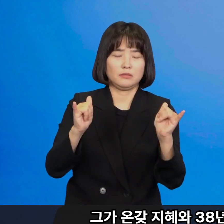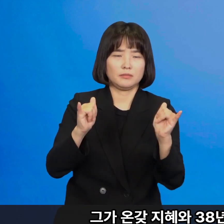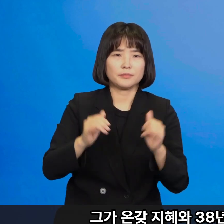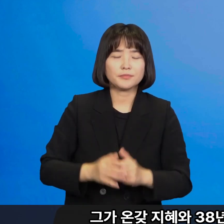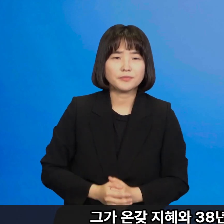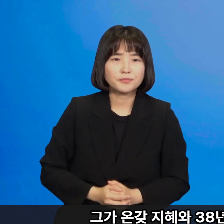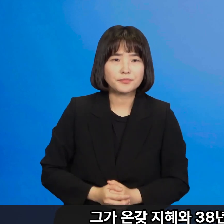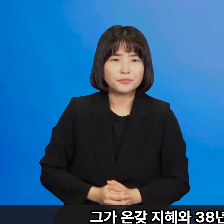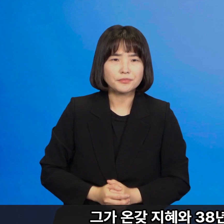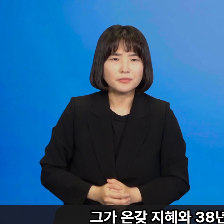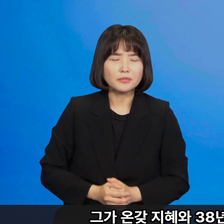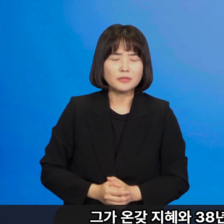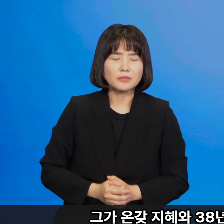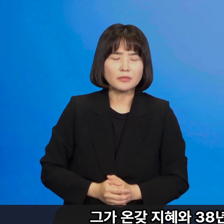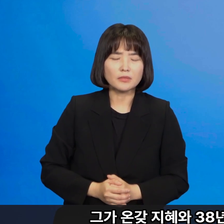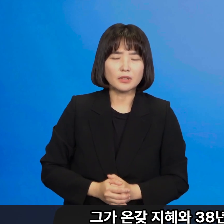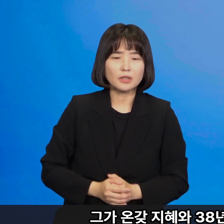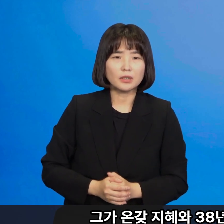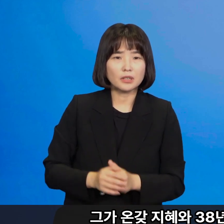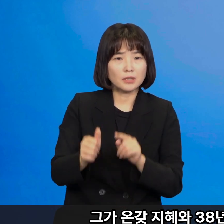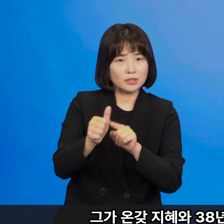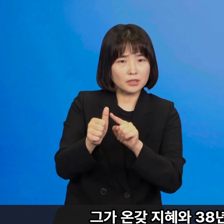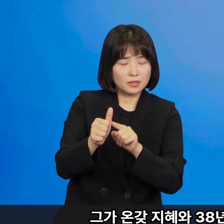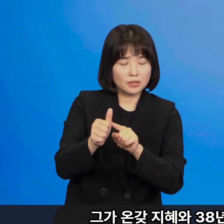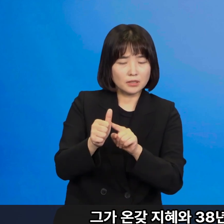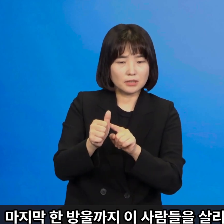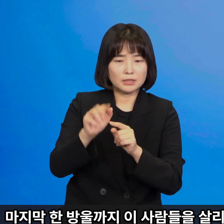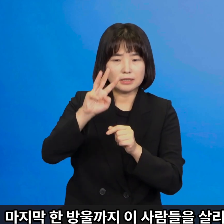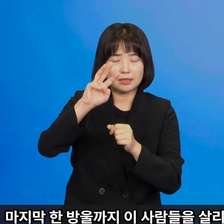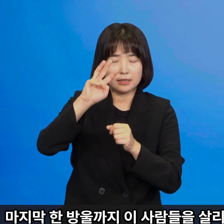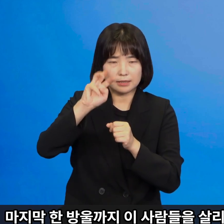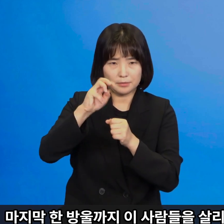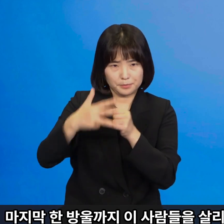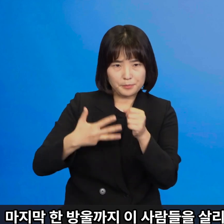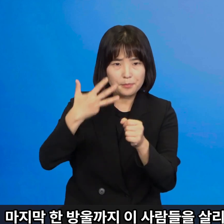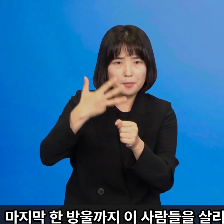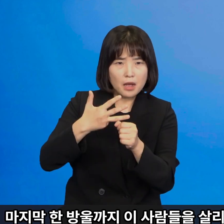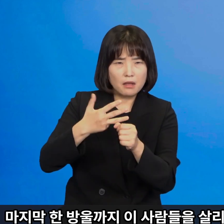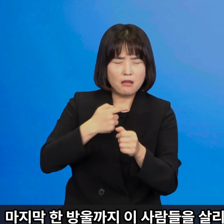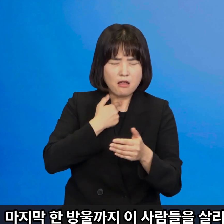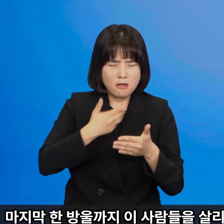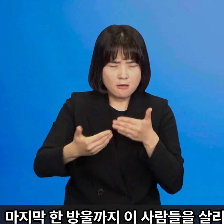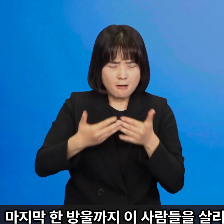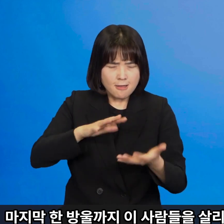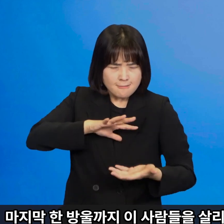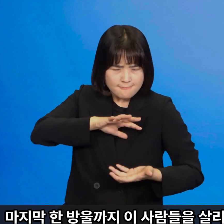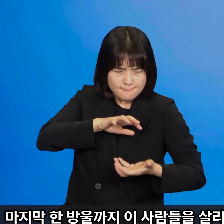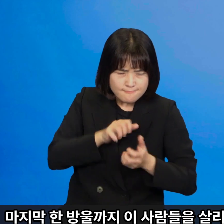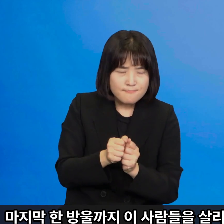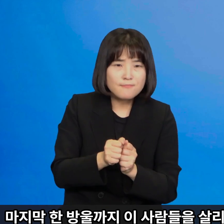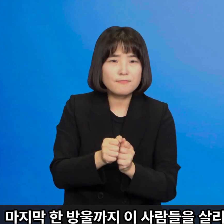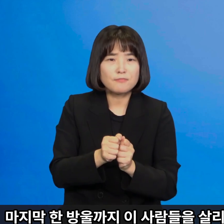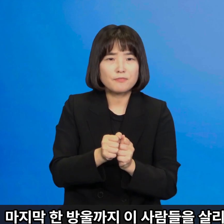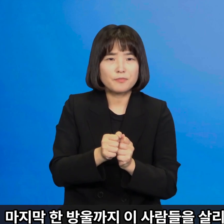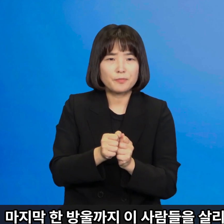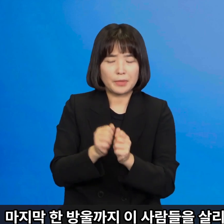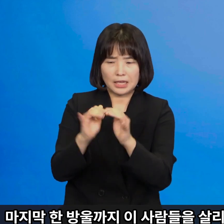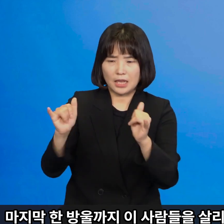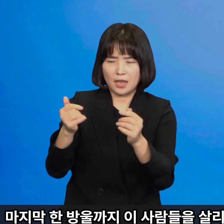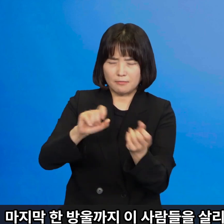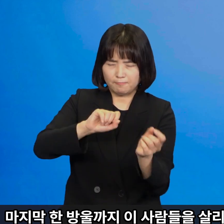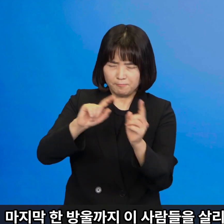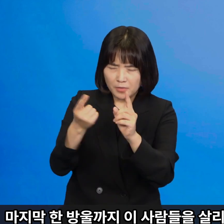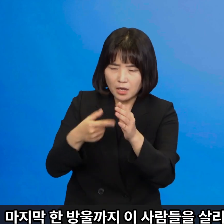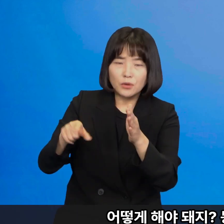지혜와 38년의 이 비행 경력을 가지고 마지막 한 방울까지 이 사람들을 살리기 위해서 순간 판단을